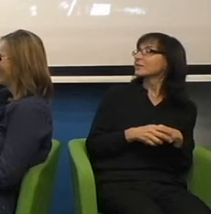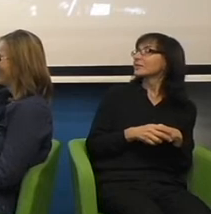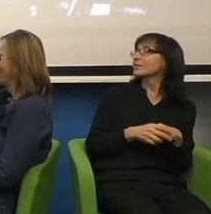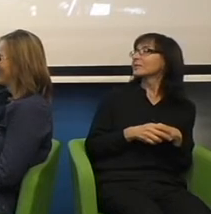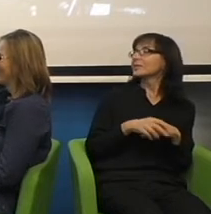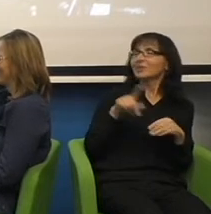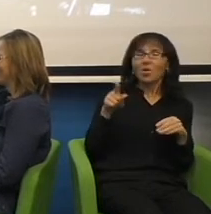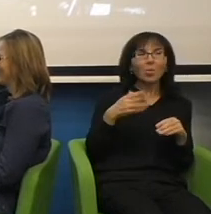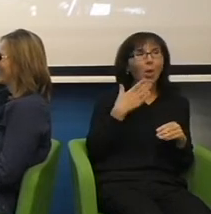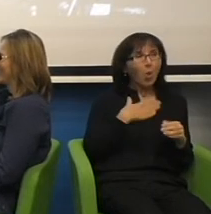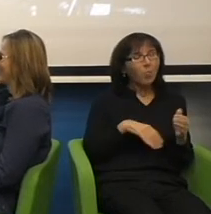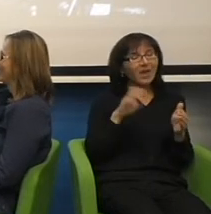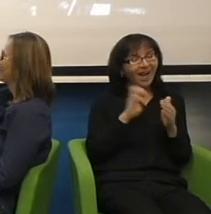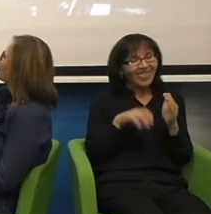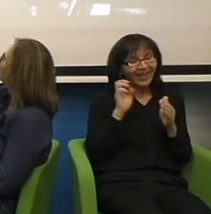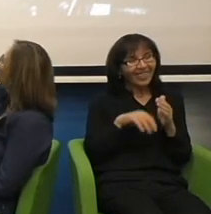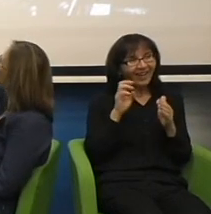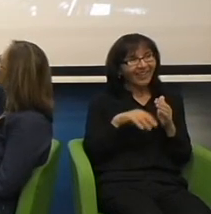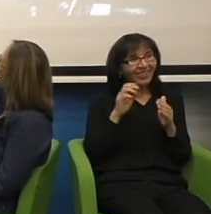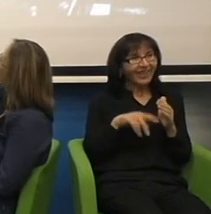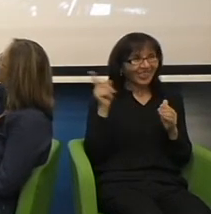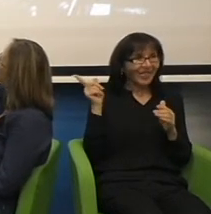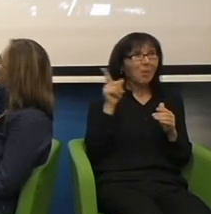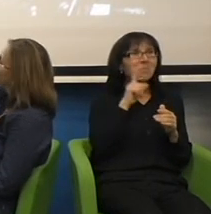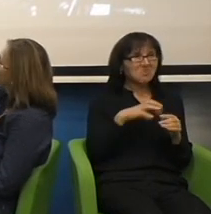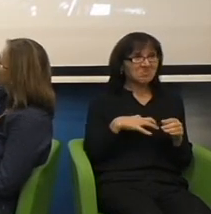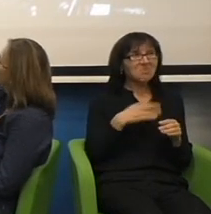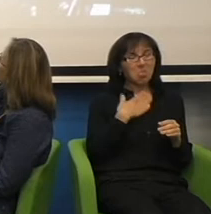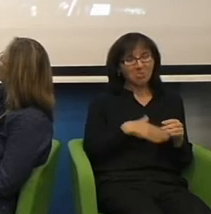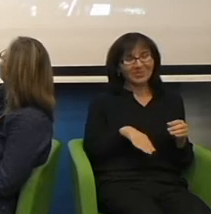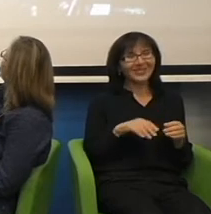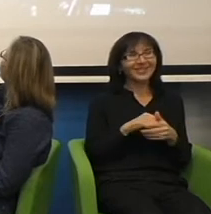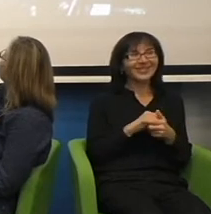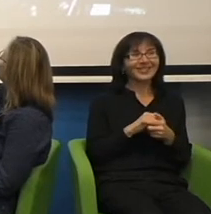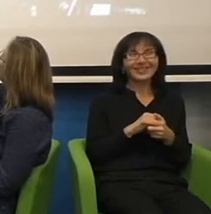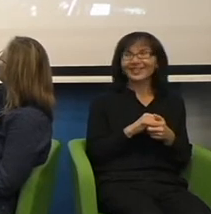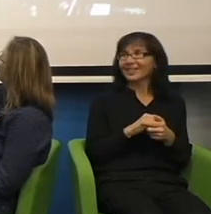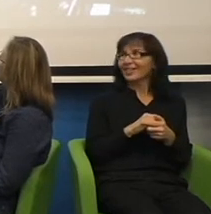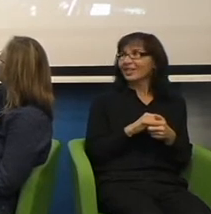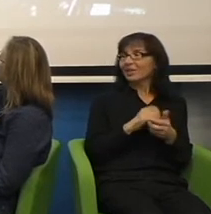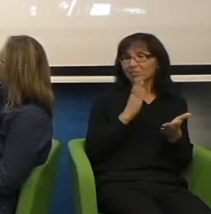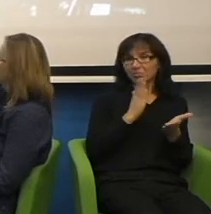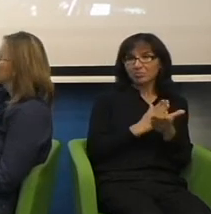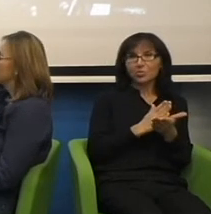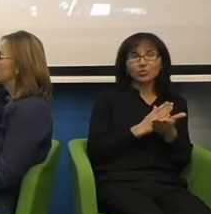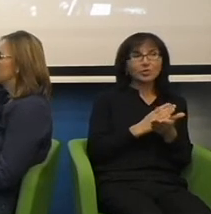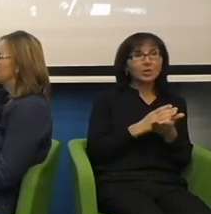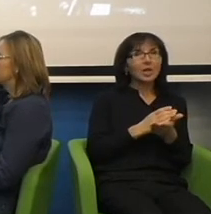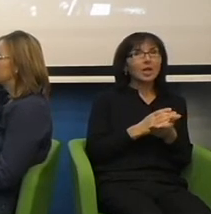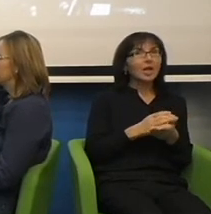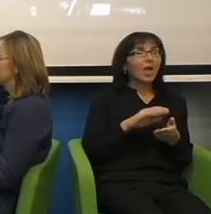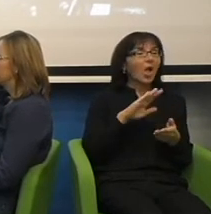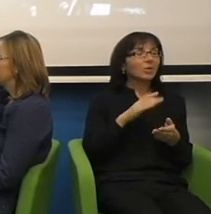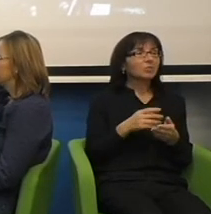bo ja jestem gotową, w przeciwieństwie do Doroty. No i no, jakby ta czarna seria trwa dla